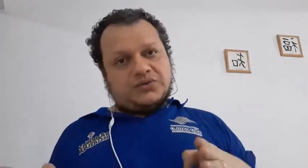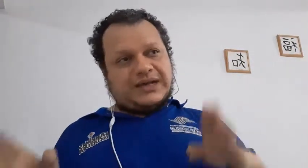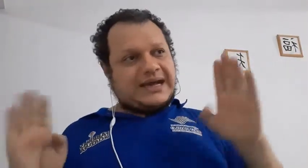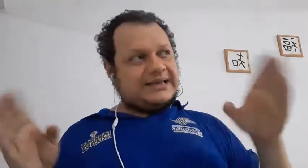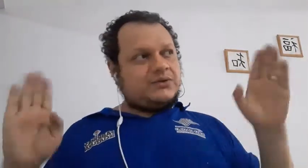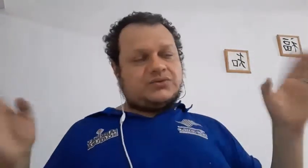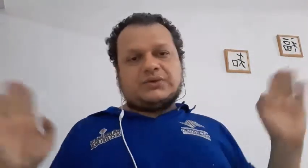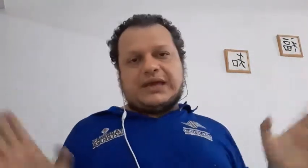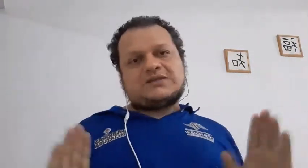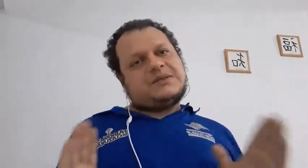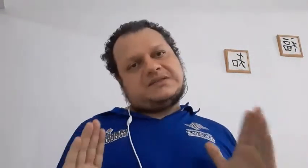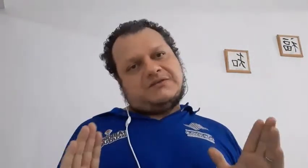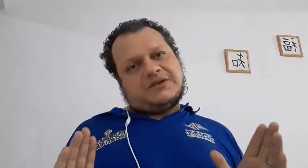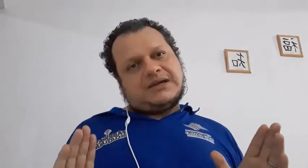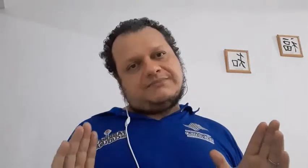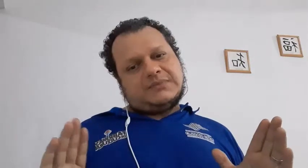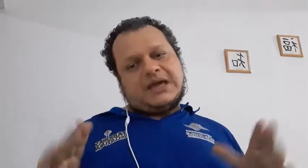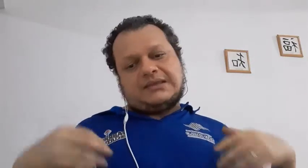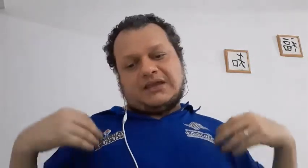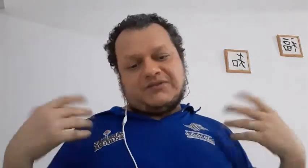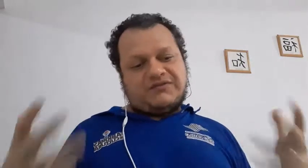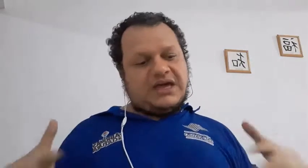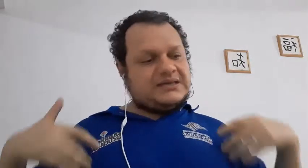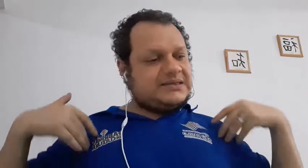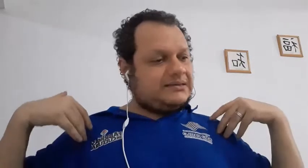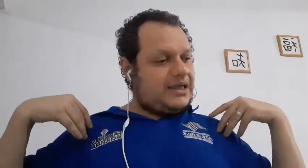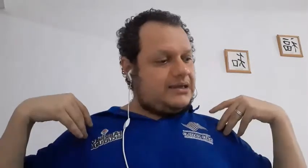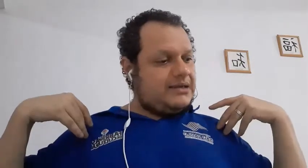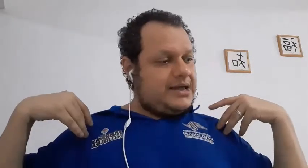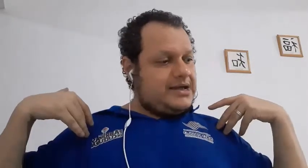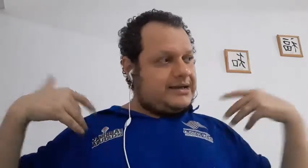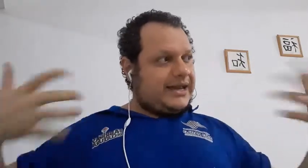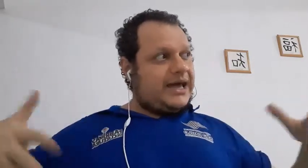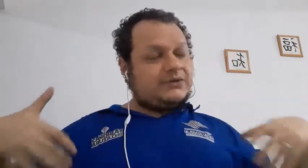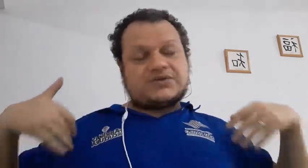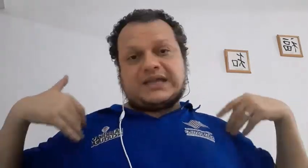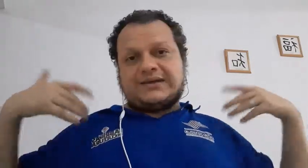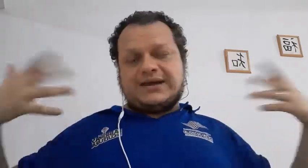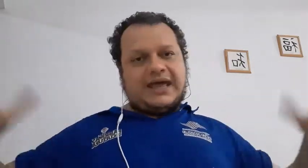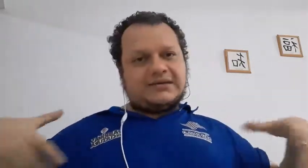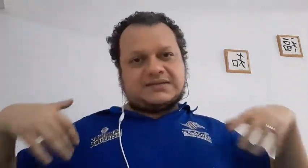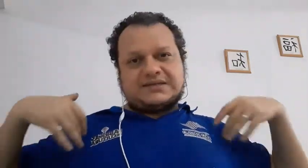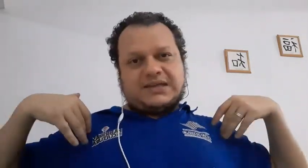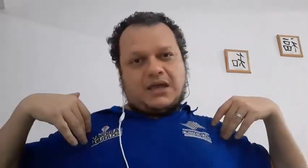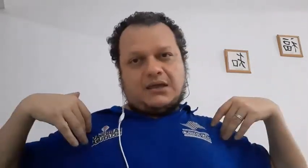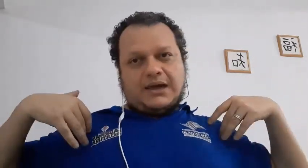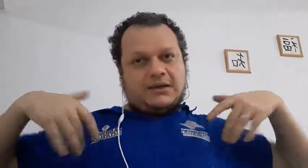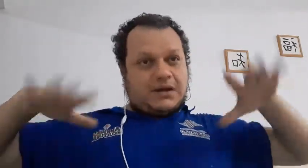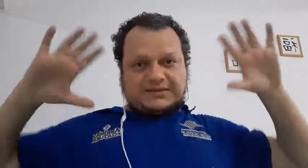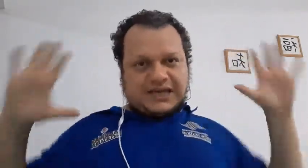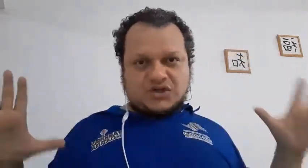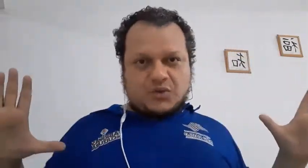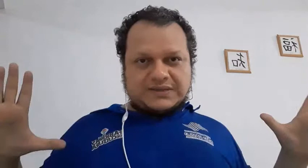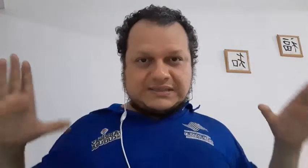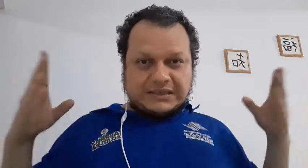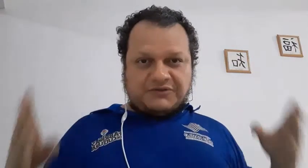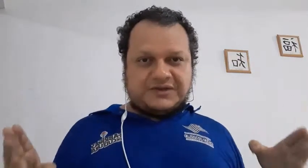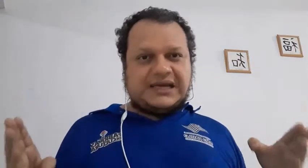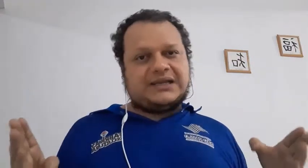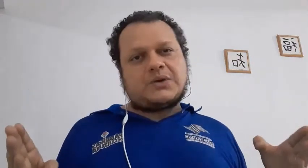e cada cultura é específica, né? Tem vivência, tem credos, tem crenças, tem aí uma série de coisas que definem a língua como